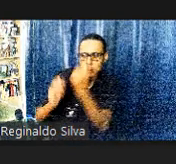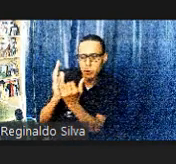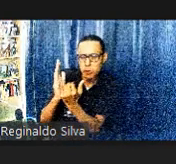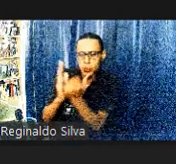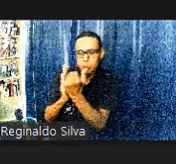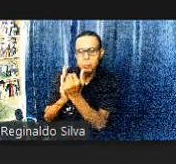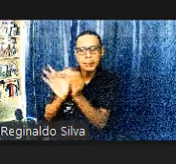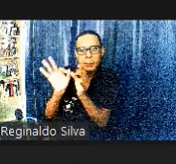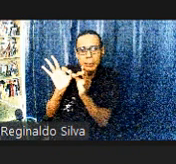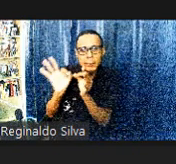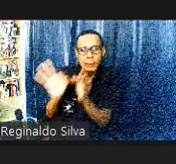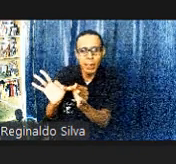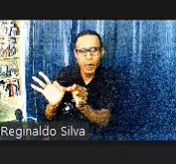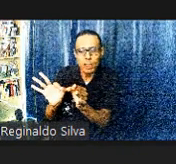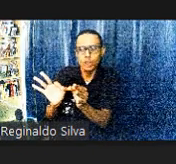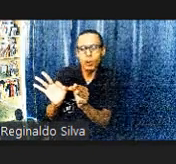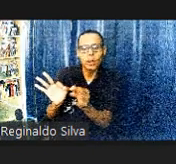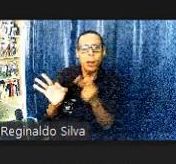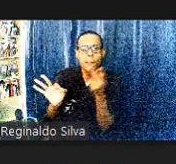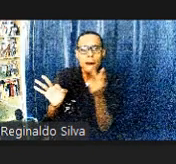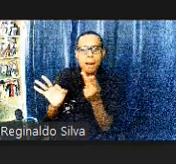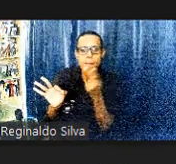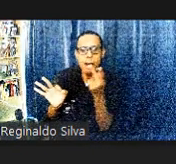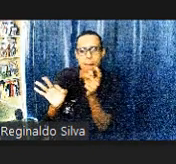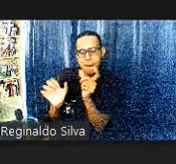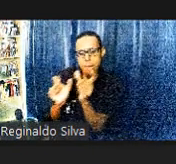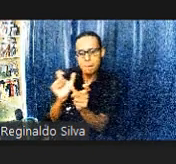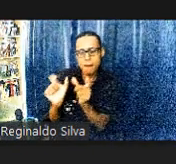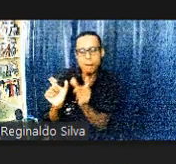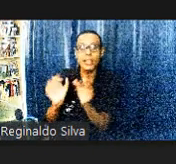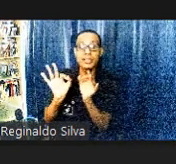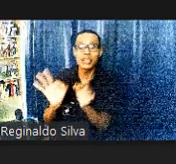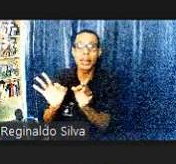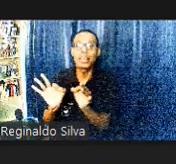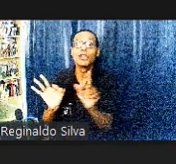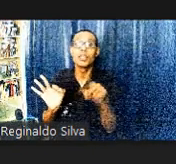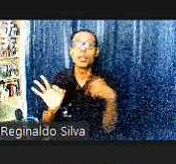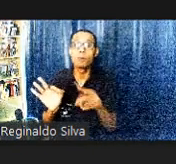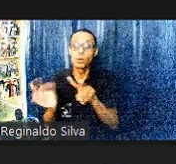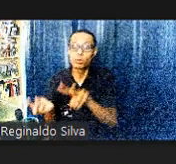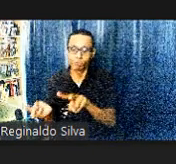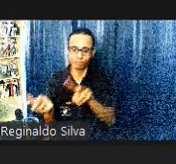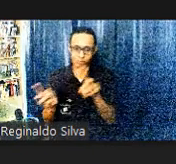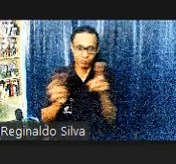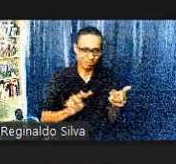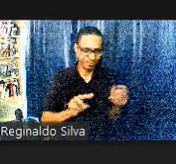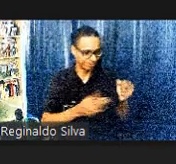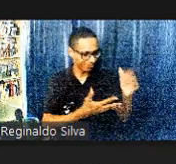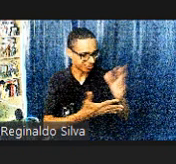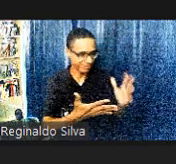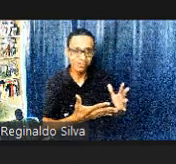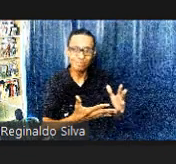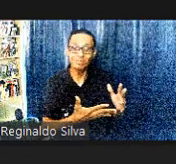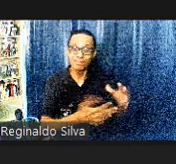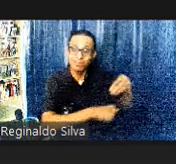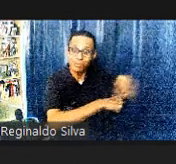dos lugares certos, como é que vai chegar essa informação? Né? E a